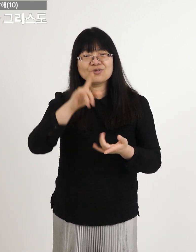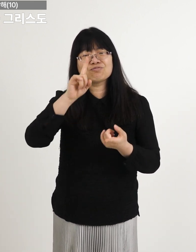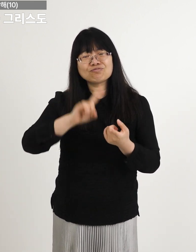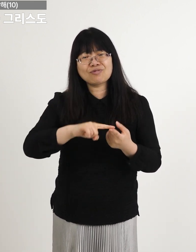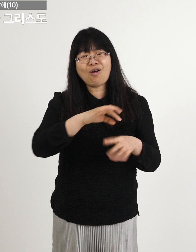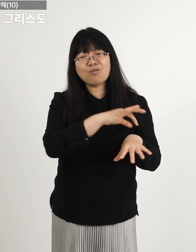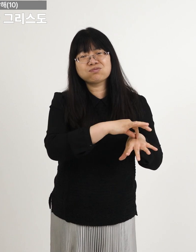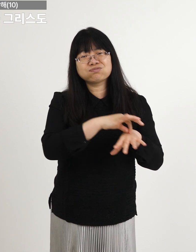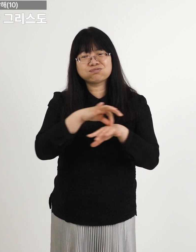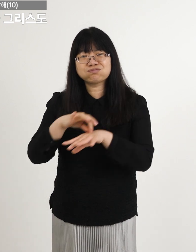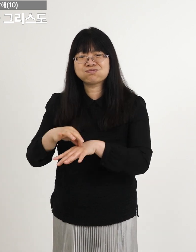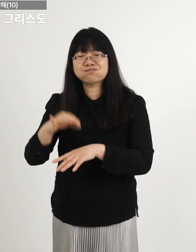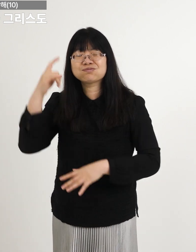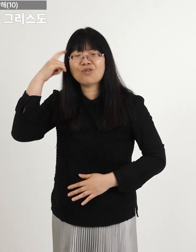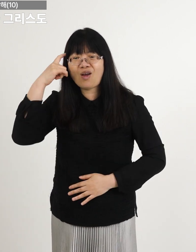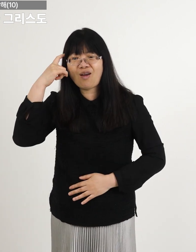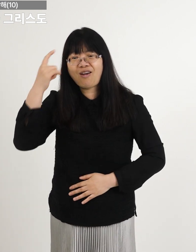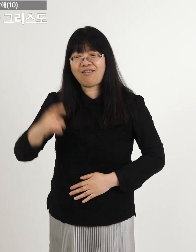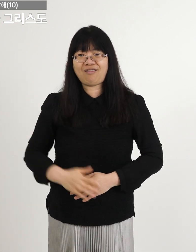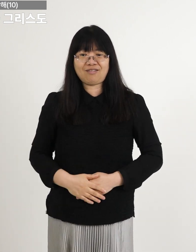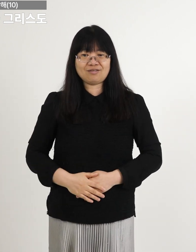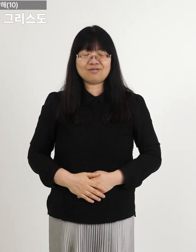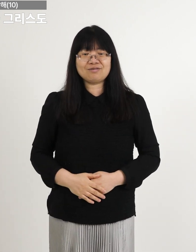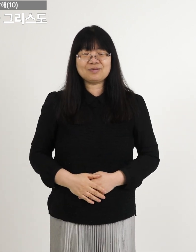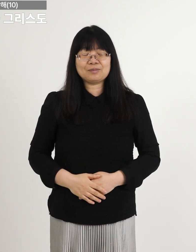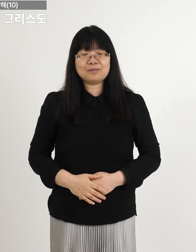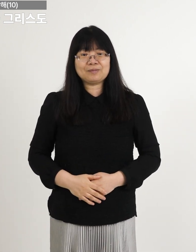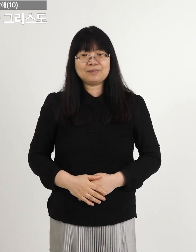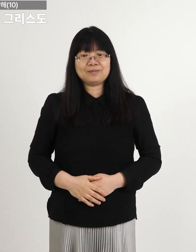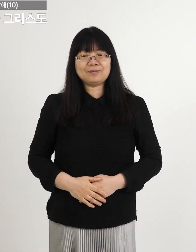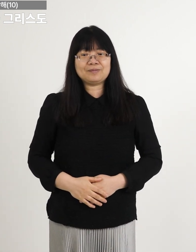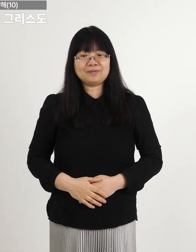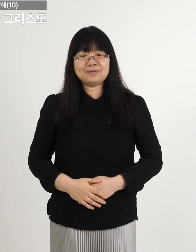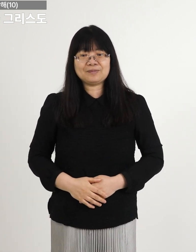그대로 되돌려 주셨을까?